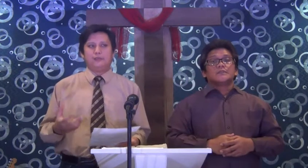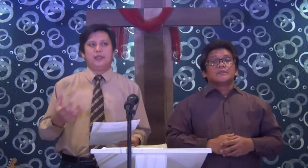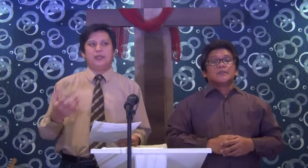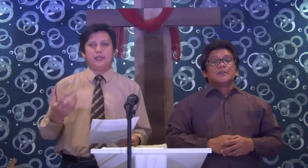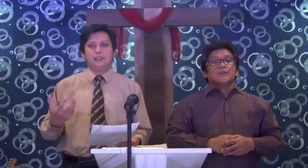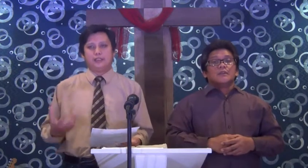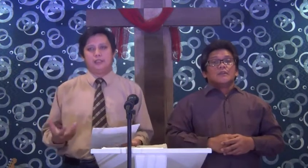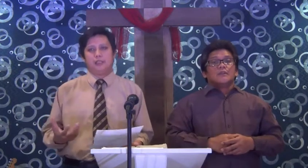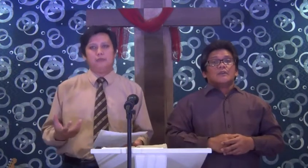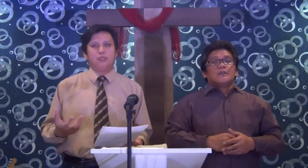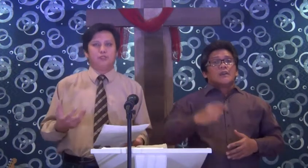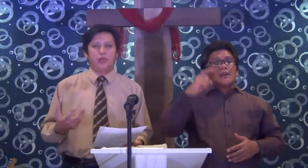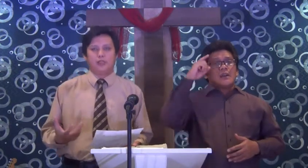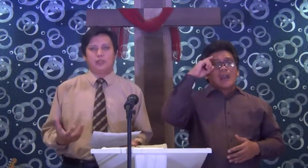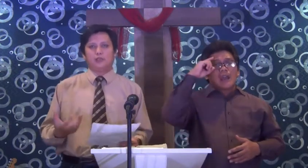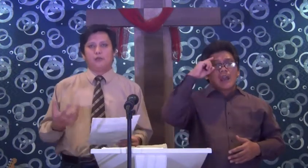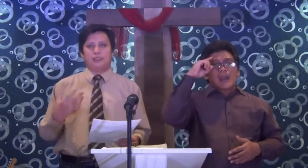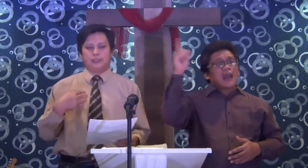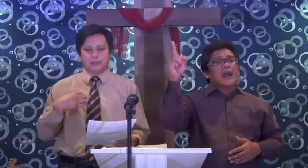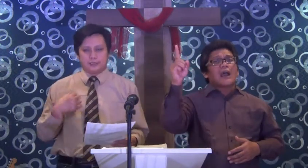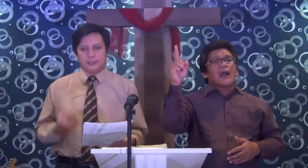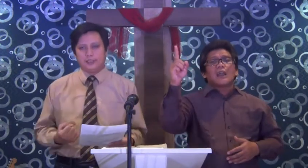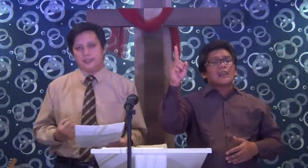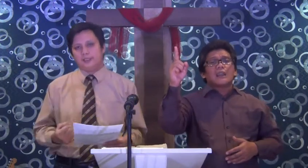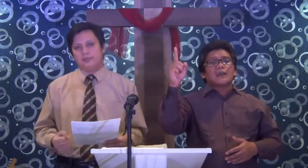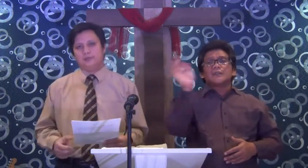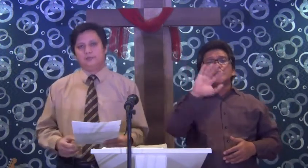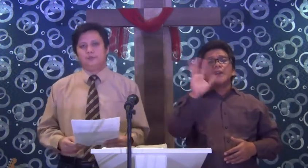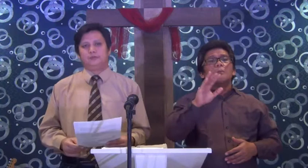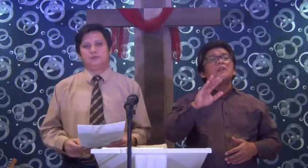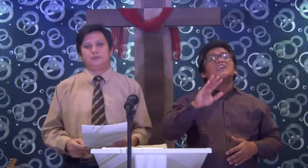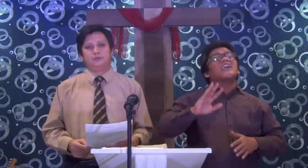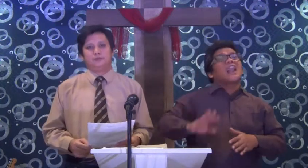Allah tidak membiarkan kita berjuang dengan kekuatan kita sendiri.